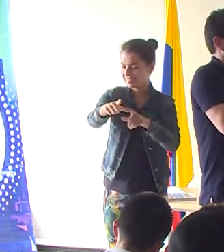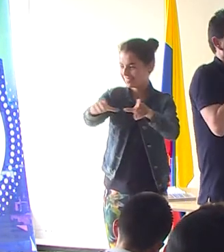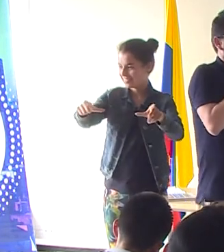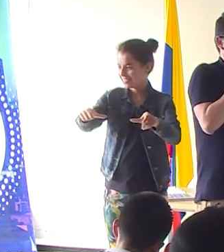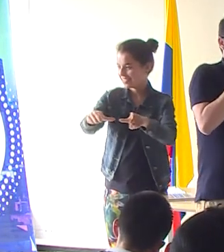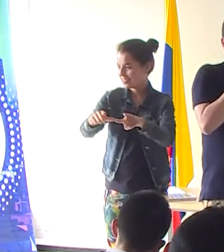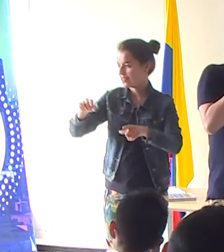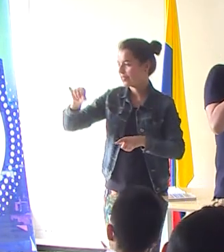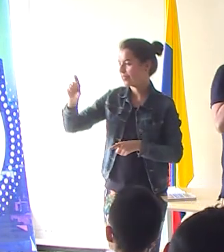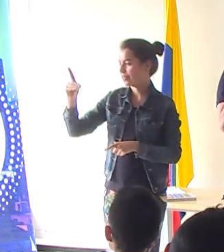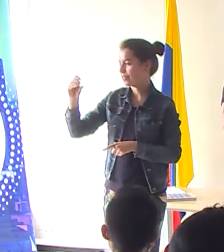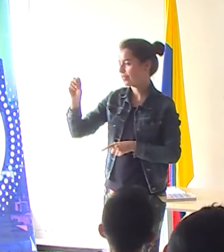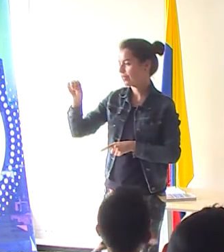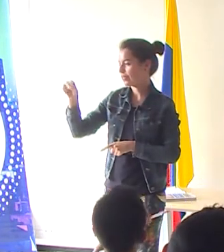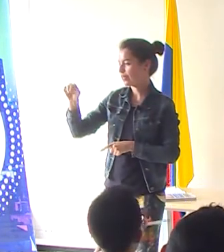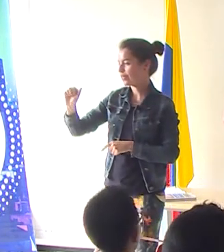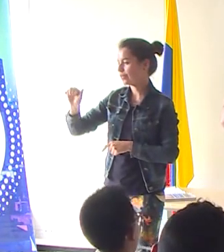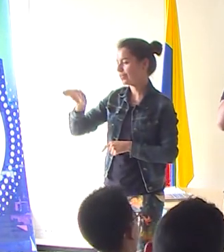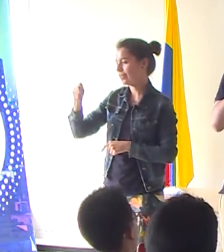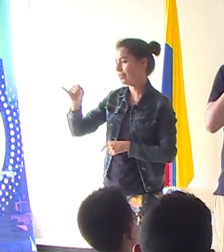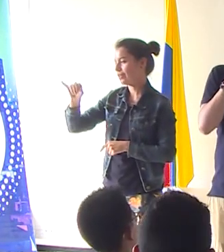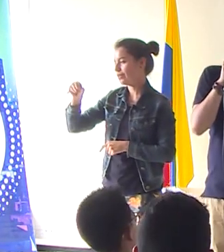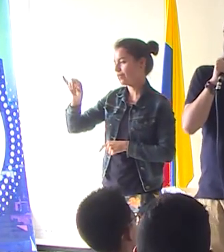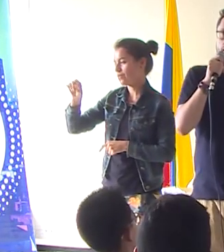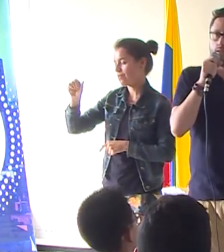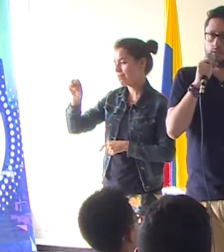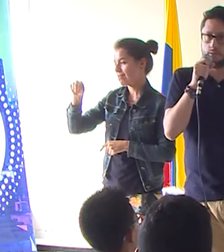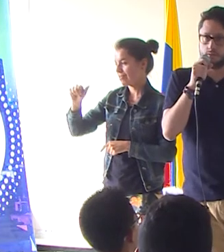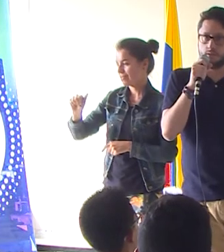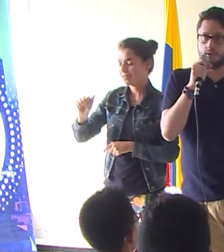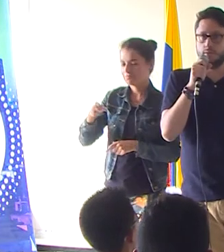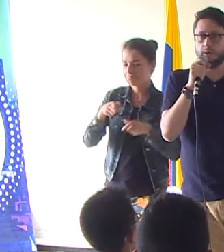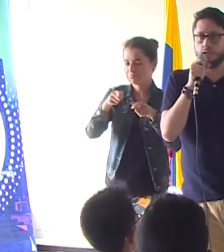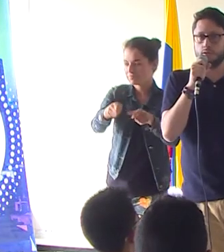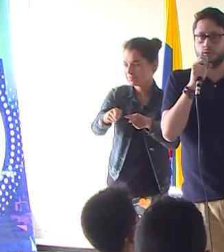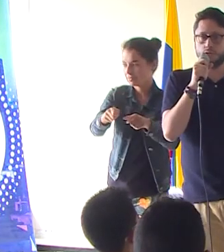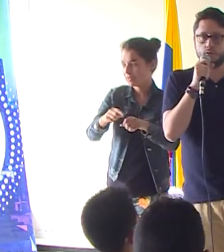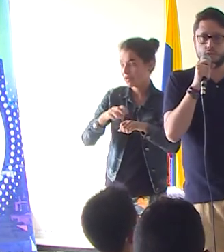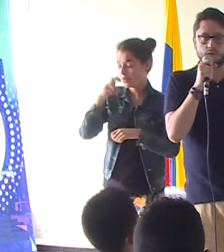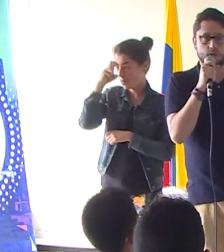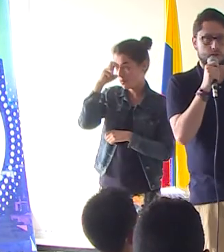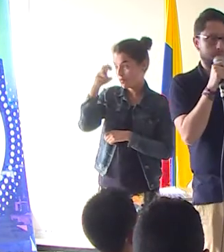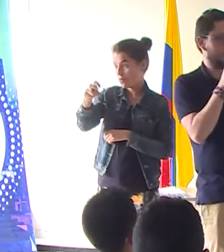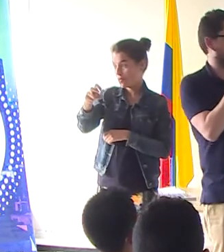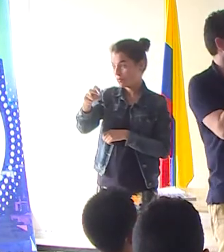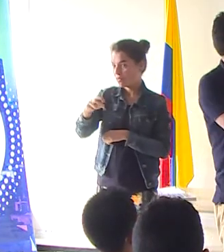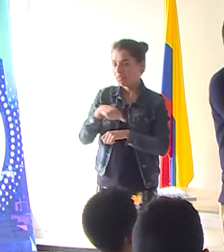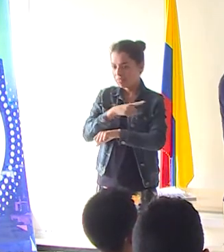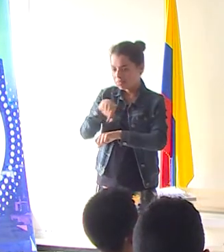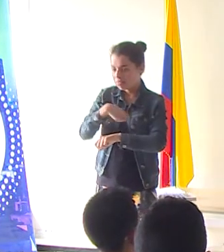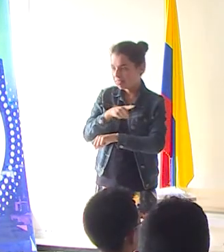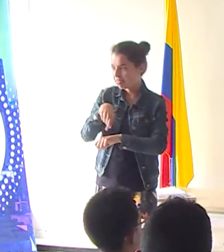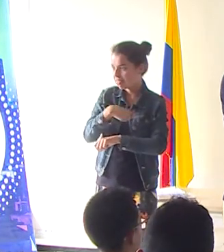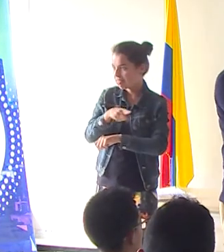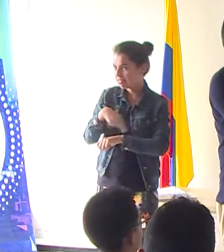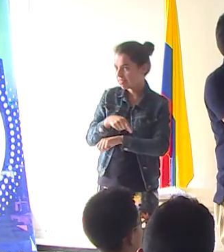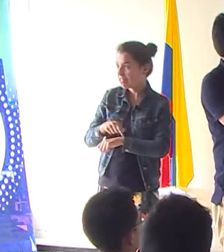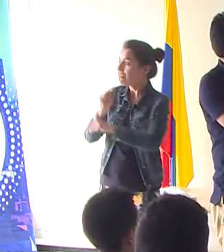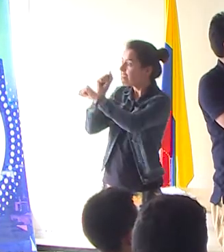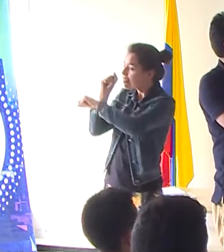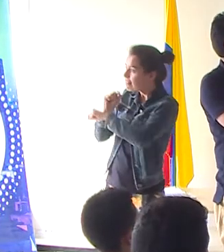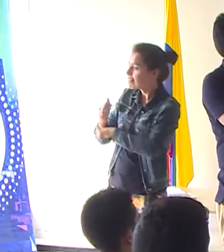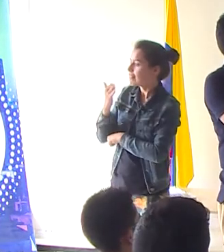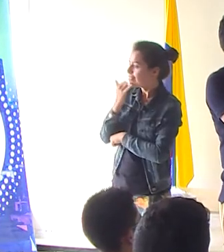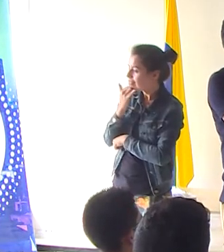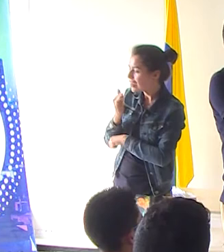suroccidente de bogotá que también pasamos dos o tres días invadidos de basuras en nuestro espacio público entonces ahí